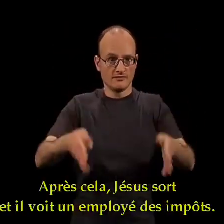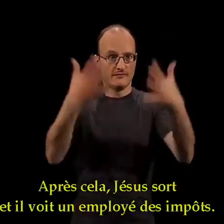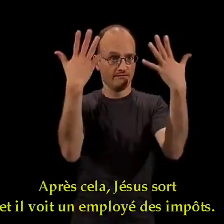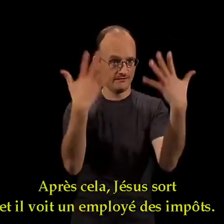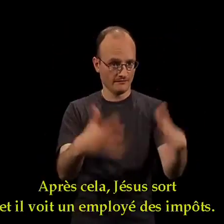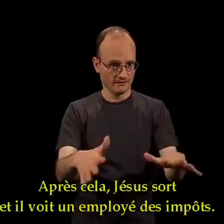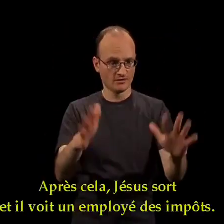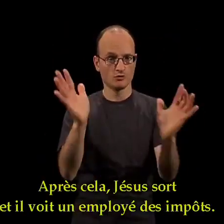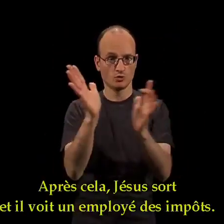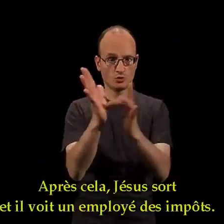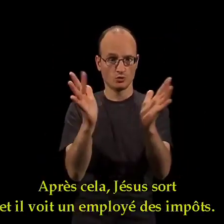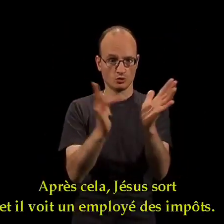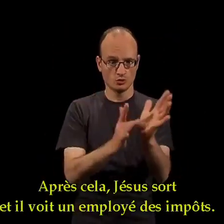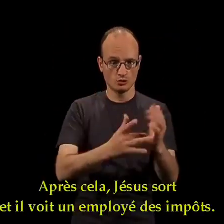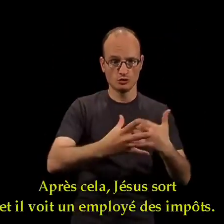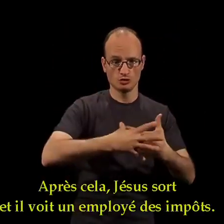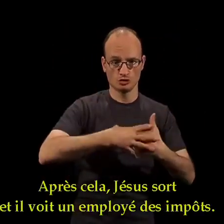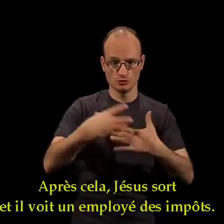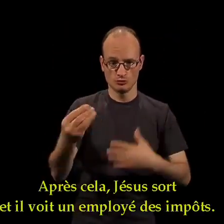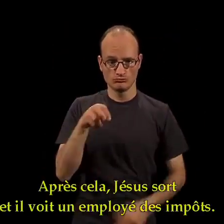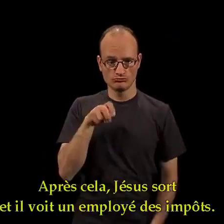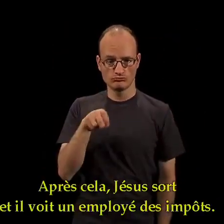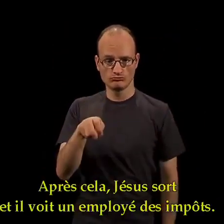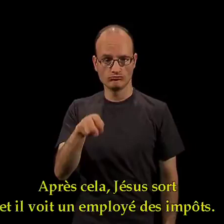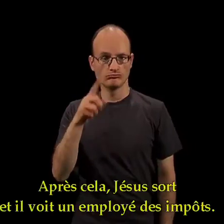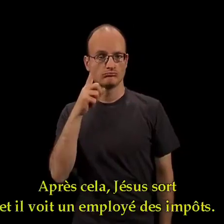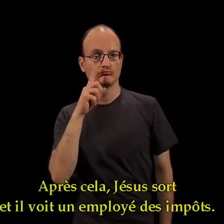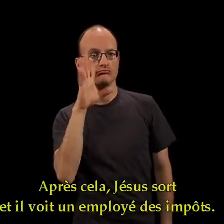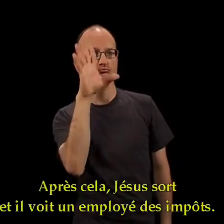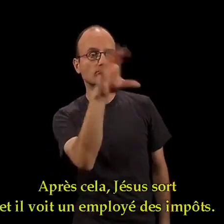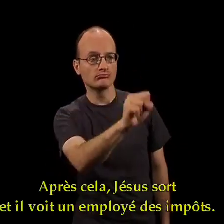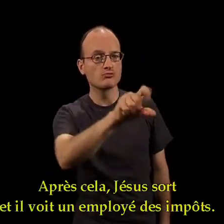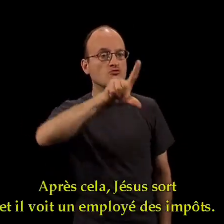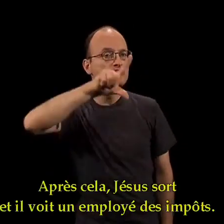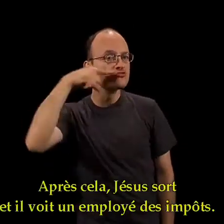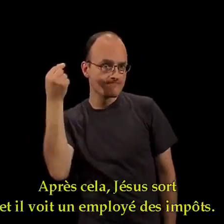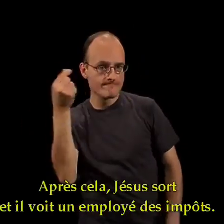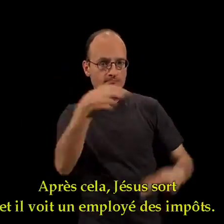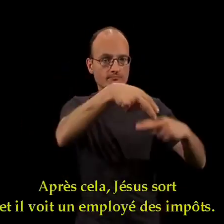Après cela, Jésus sort et il voit un employé des impôts.